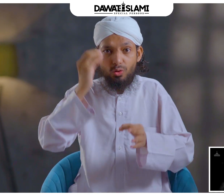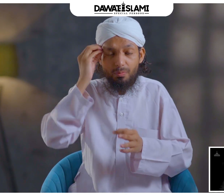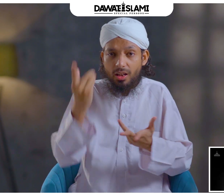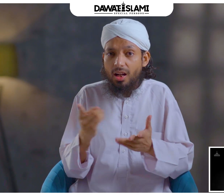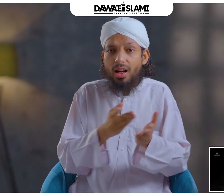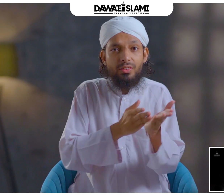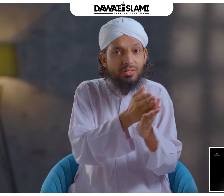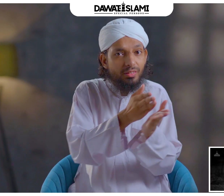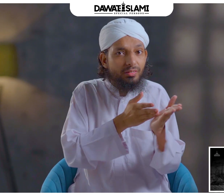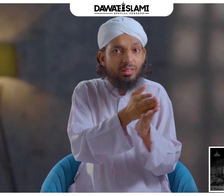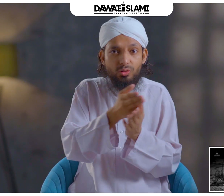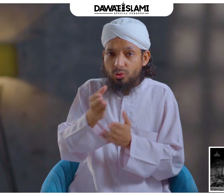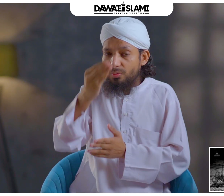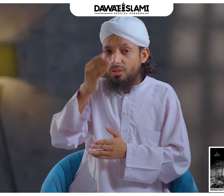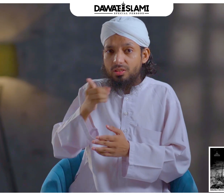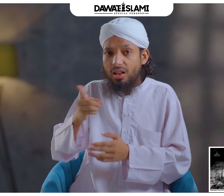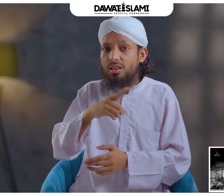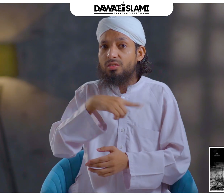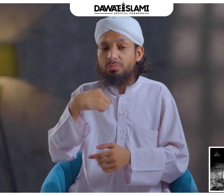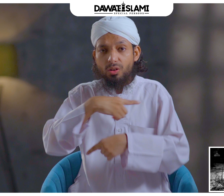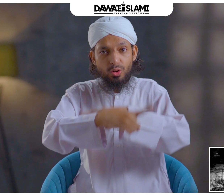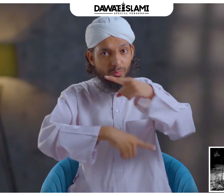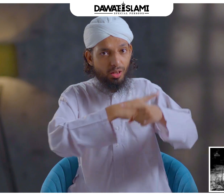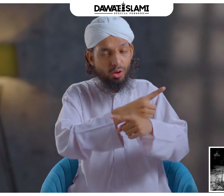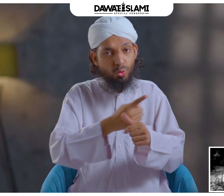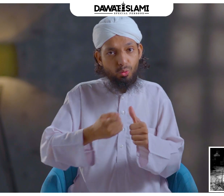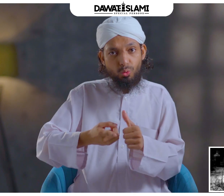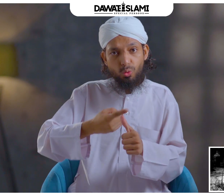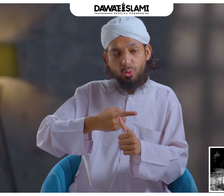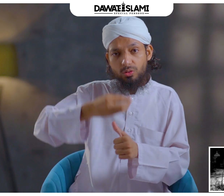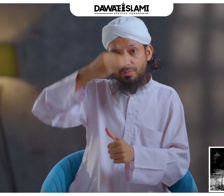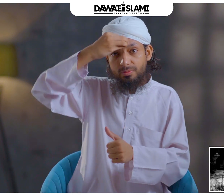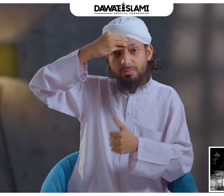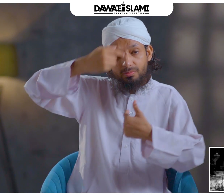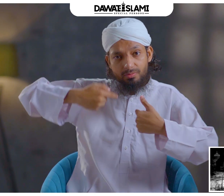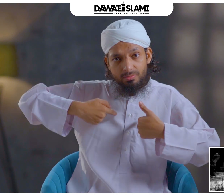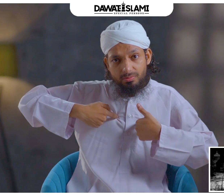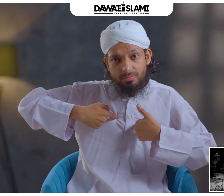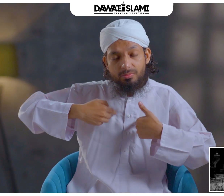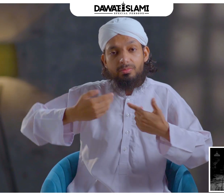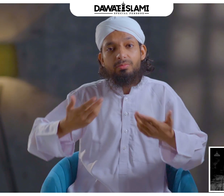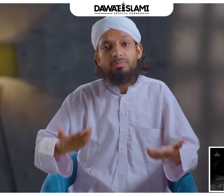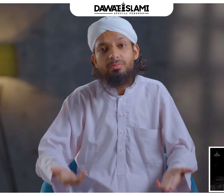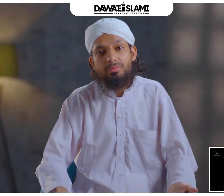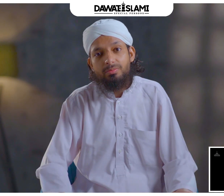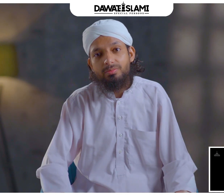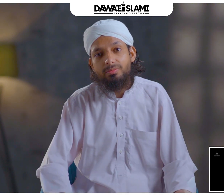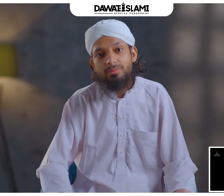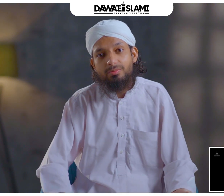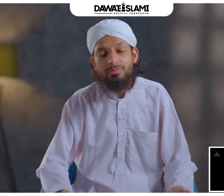کوئی شناسائی نہیں تھی؟ نہ اس کا پتہ جانتے، نہ اس کا نشان جانتے، نہ اس کا قبیلہ جانتے۔ ایک راہگیر پردیسی کی سزائے